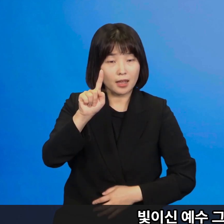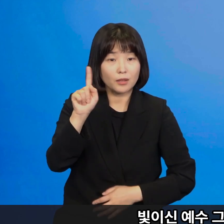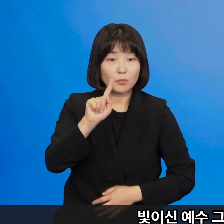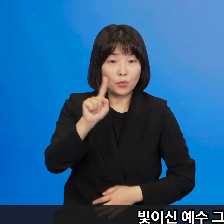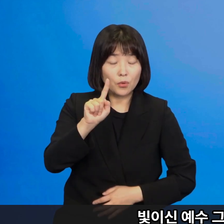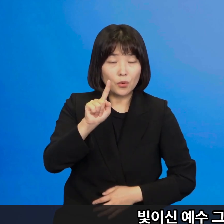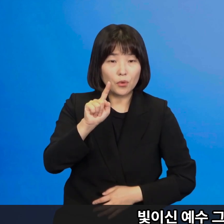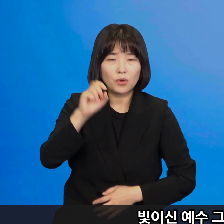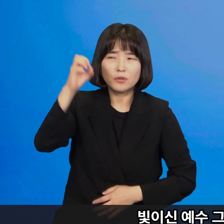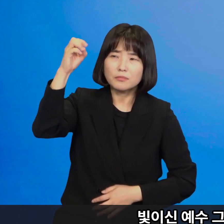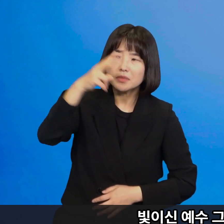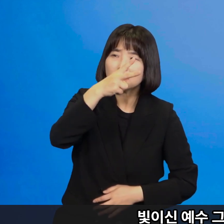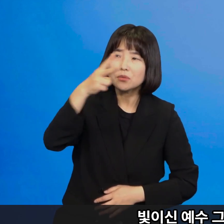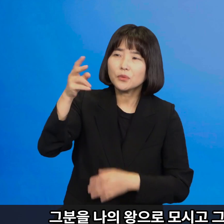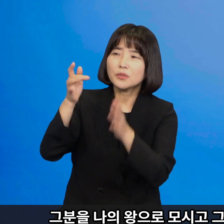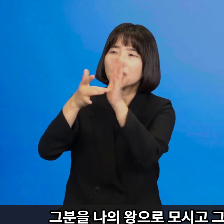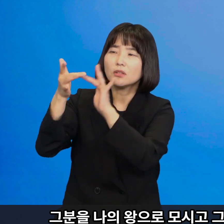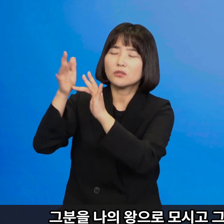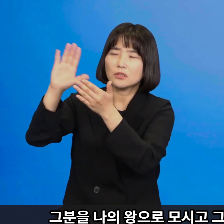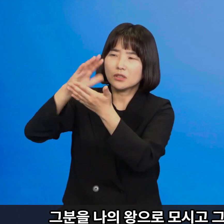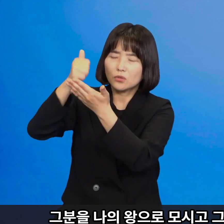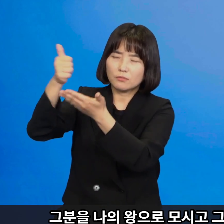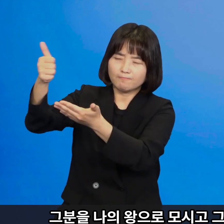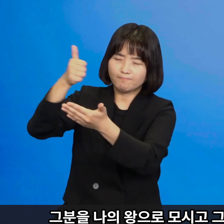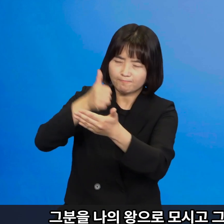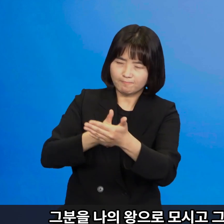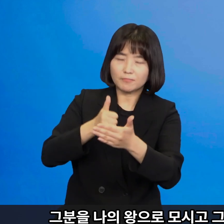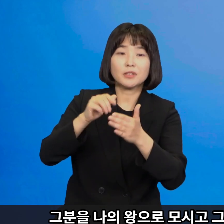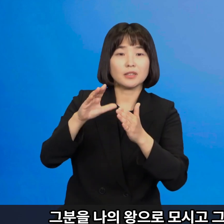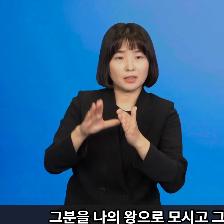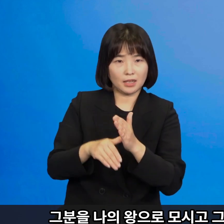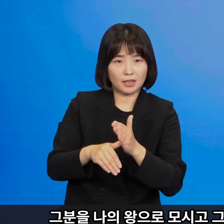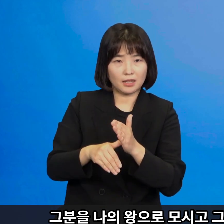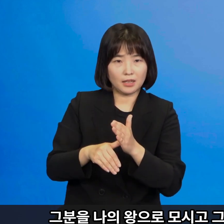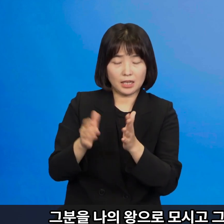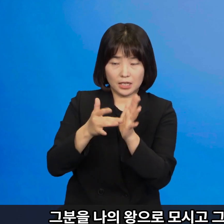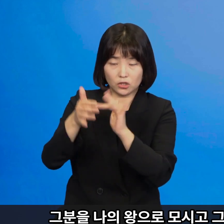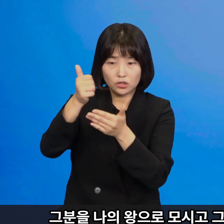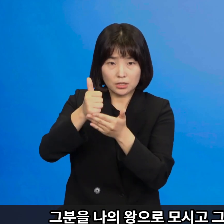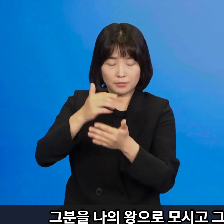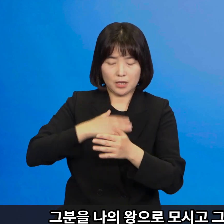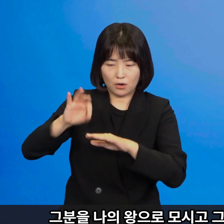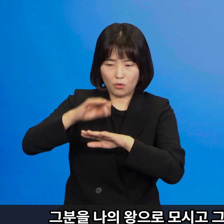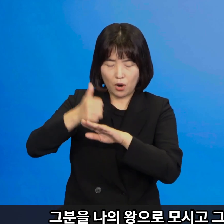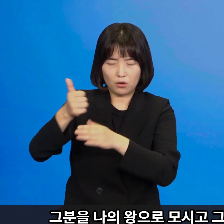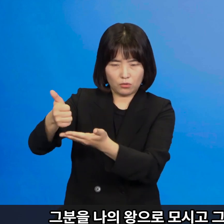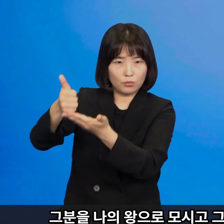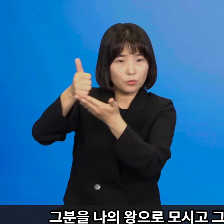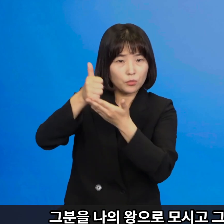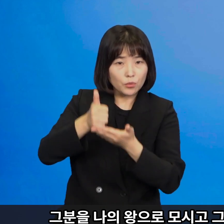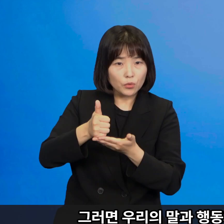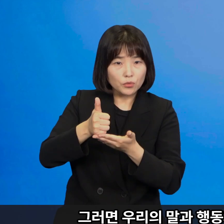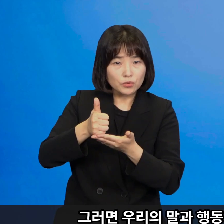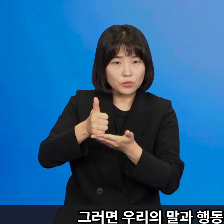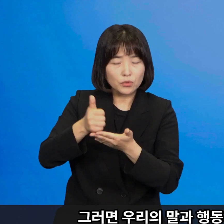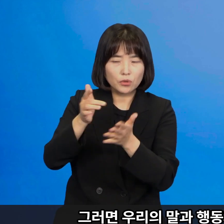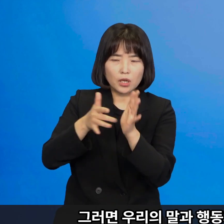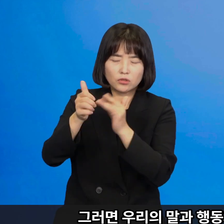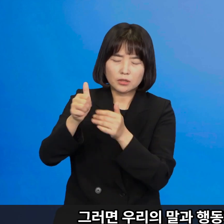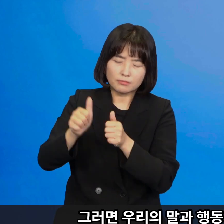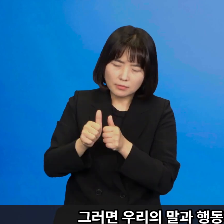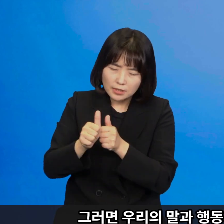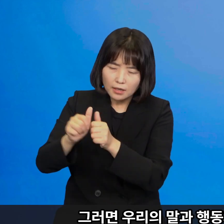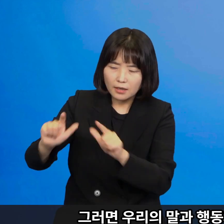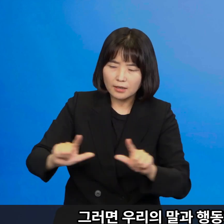그리스도를 모실 때, 그분을 나의 왕으로 모시고 그분의 통치하심을 따라 살아갈 때, 그러면 우리의